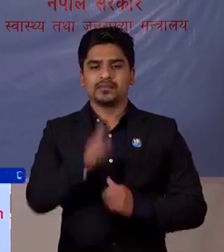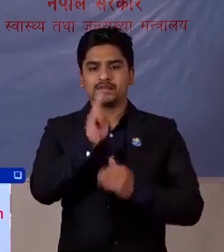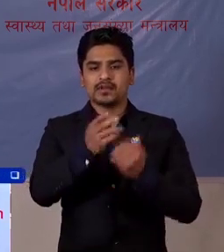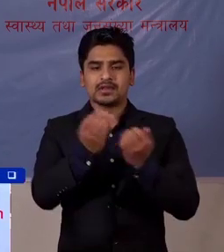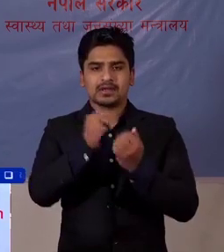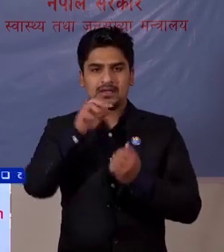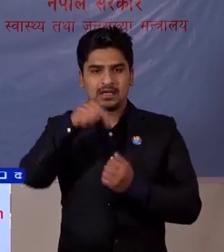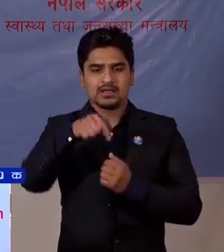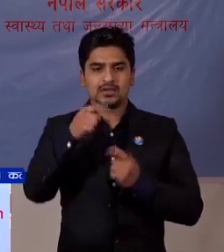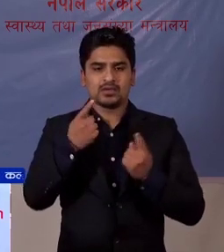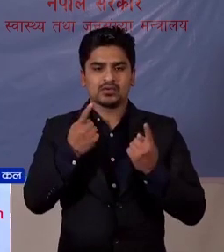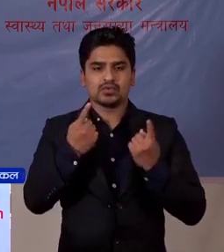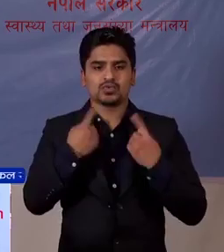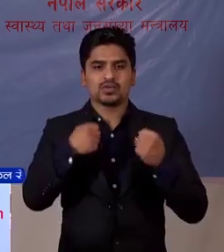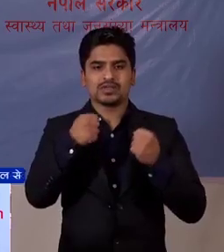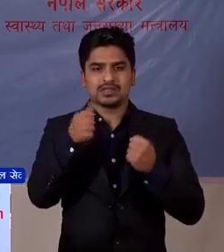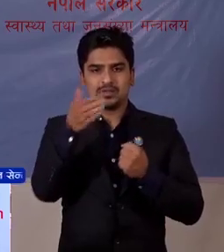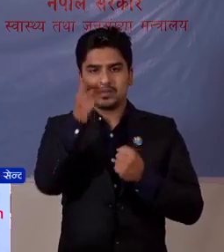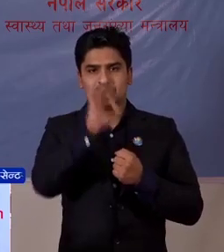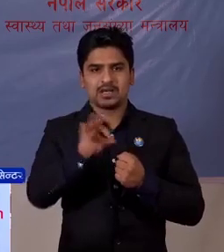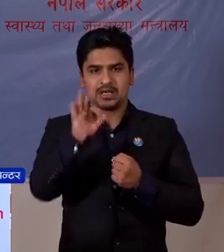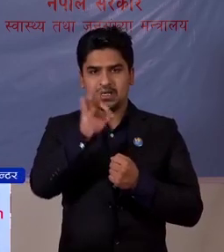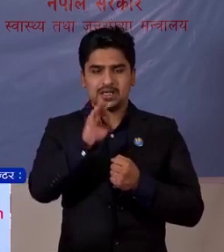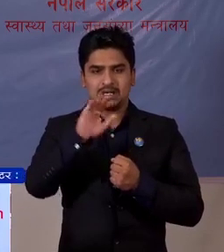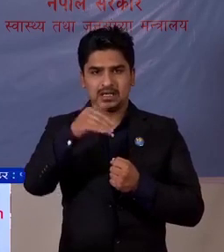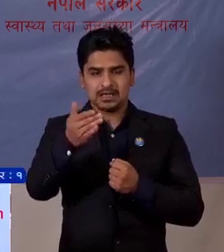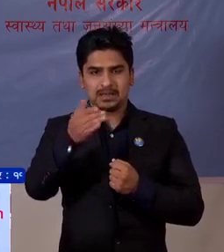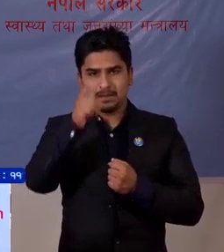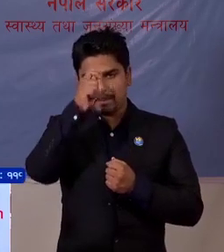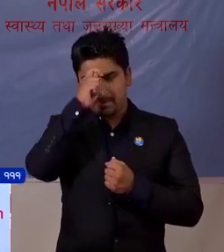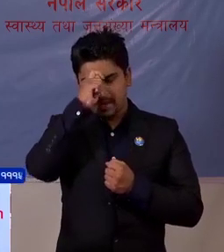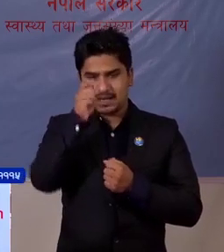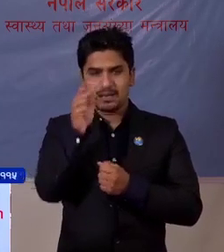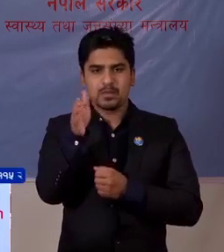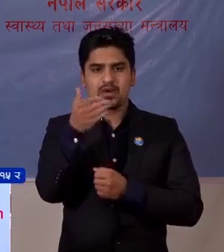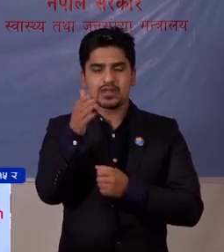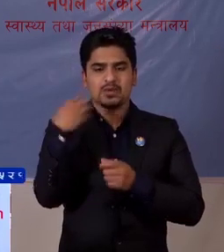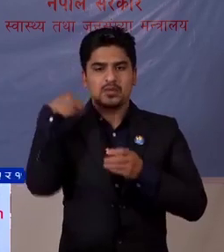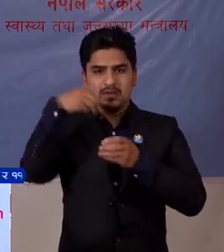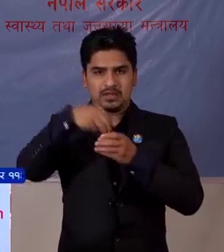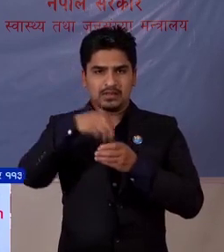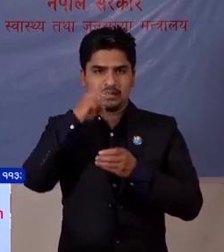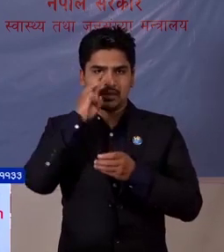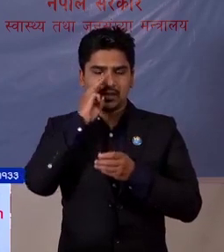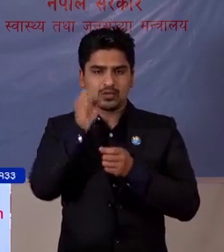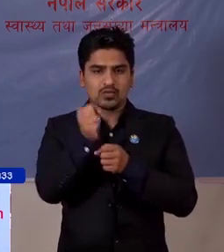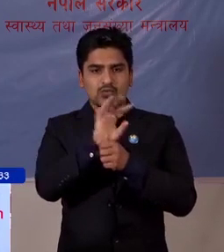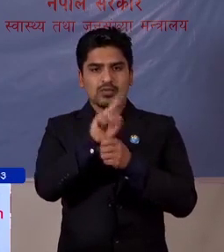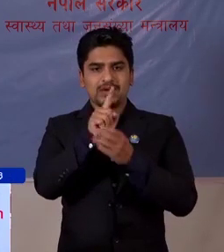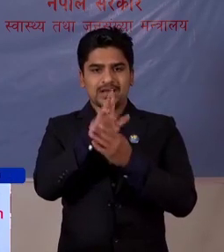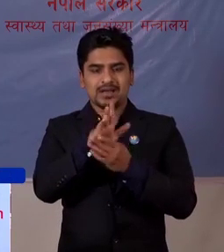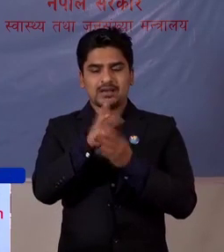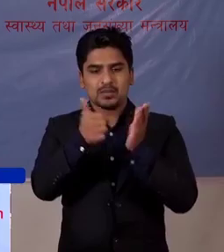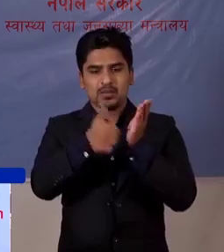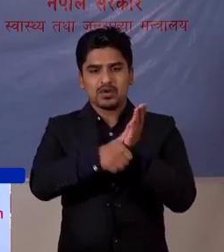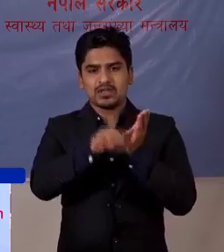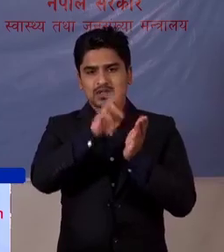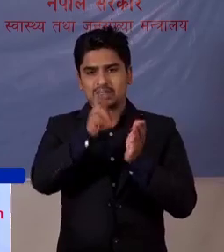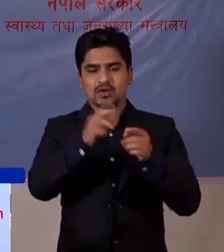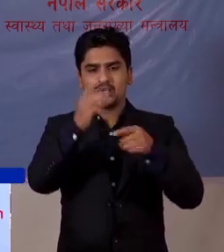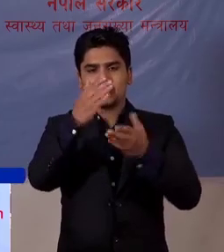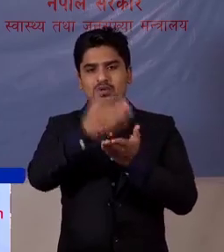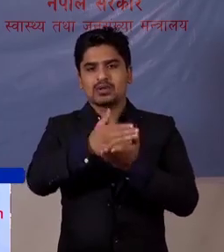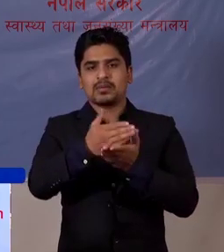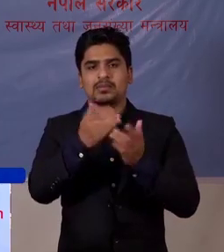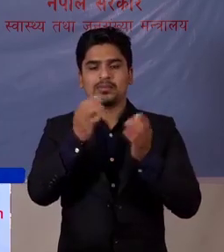त्यसै गरी आज स्वास्थ्य तथा जनसङ्ख्या मन्त्रालयलाई मान्य मन्त्रीज्यूको उपस्थितिमा COVID-19 को परीक्षण तथा